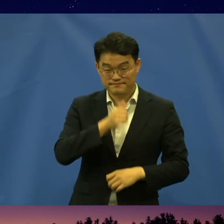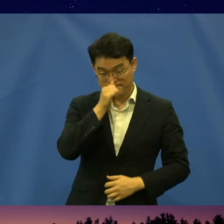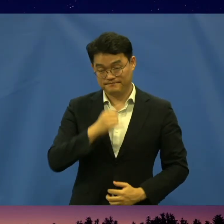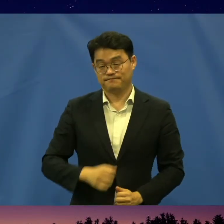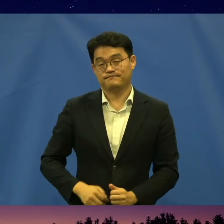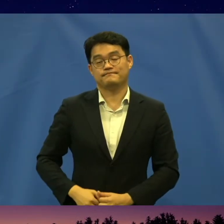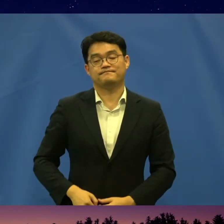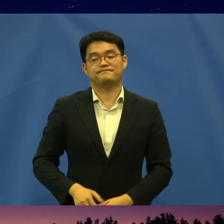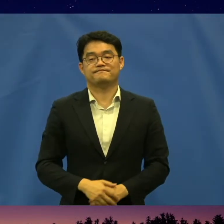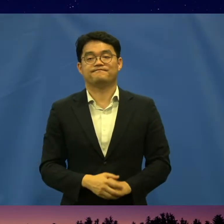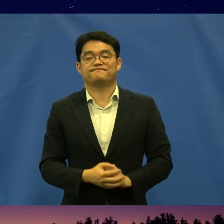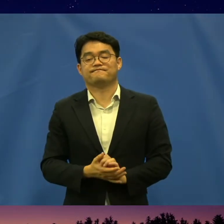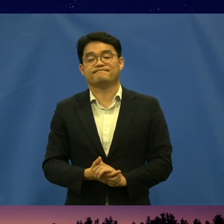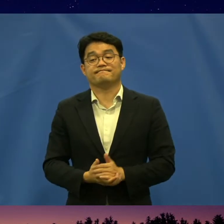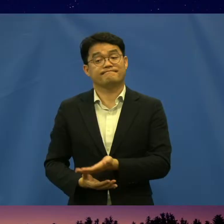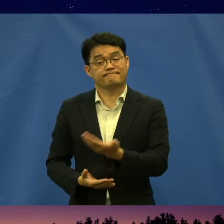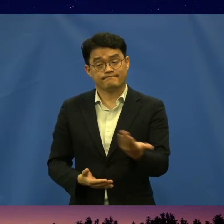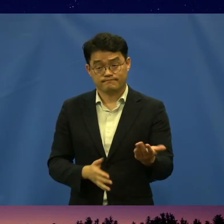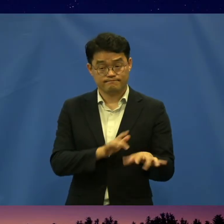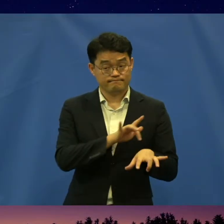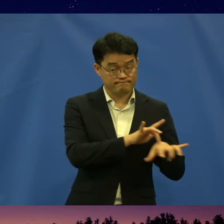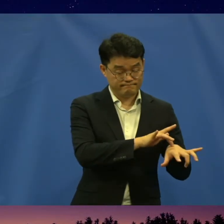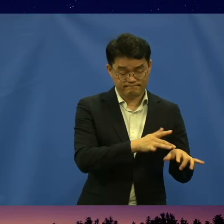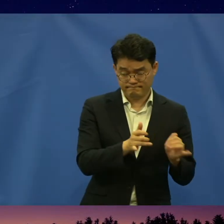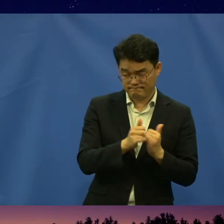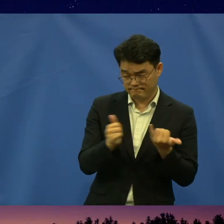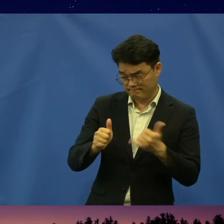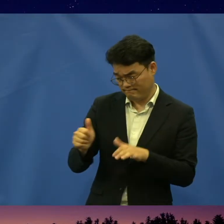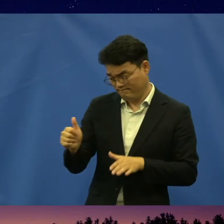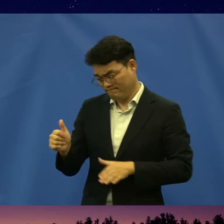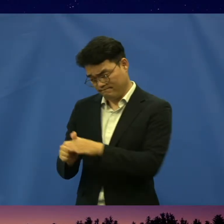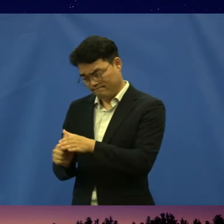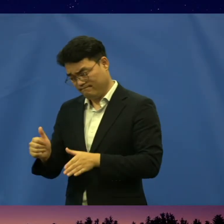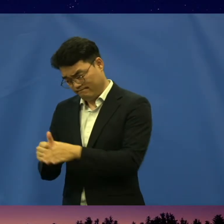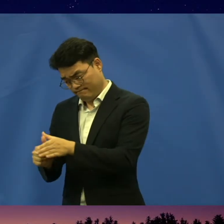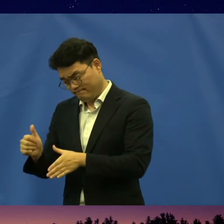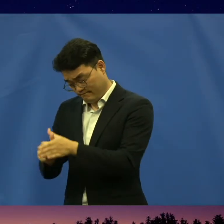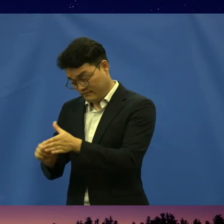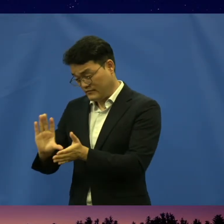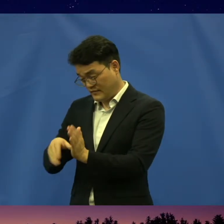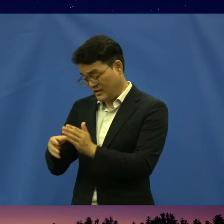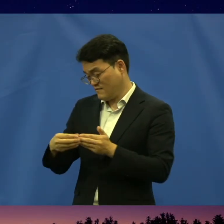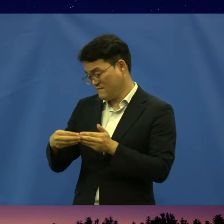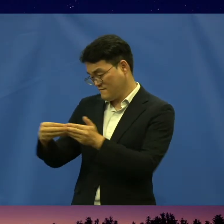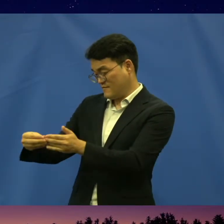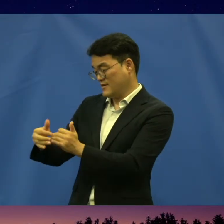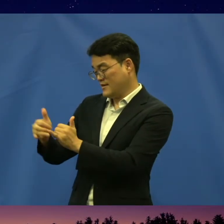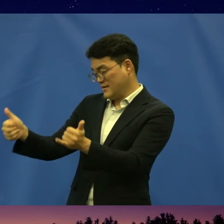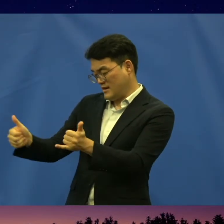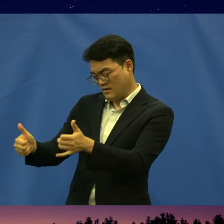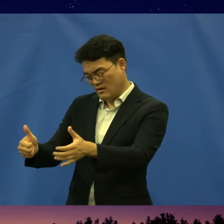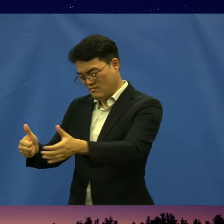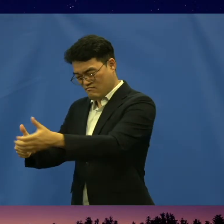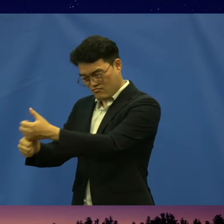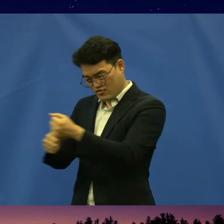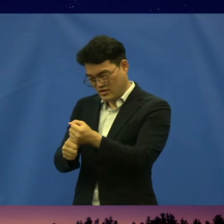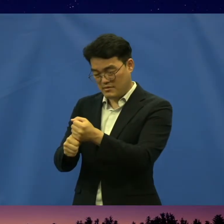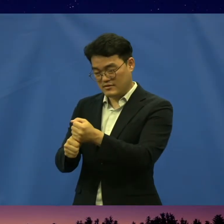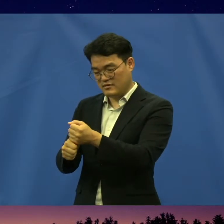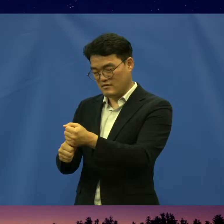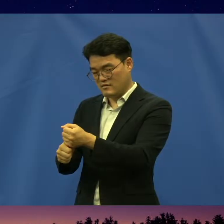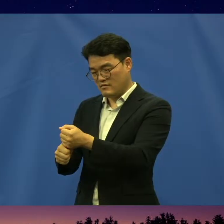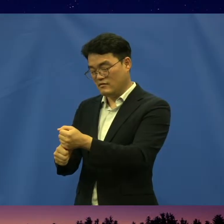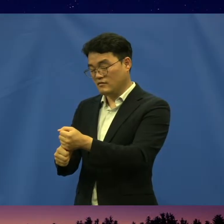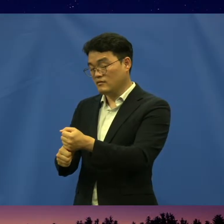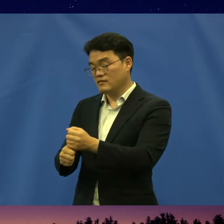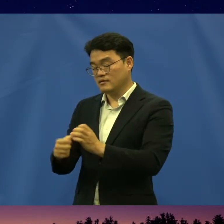사단도 역시 사람들을 공격하고 없애려고 하는데 핵심 인물을 없애려고 하는 거죠. 2000년 전에도 똑같은 일이 일어났습니다. 인류 역사에 가장